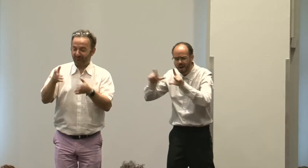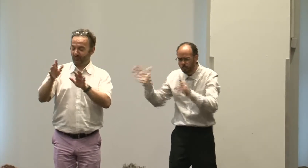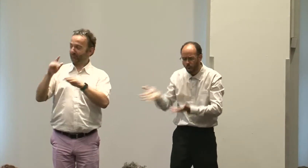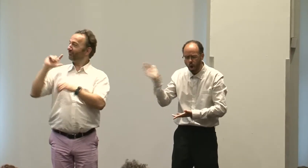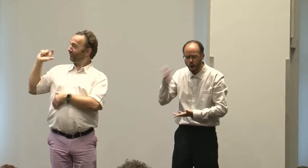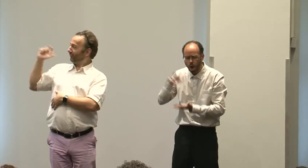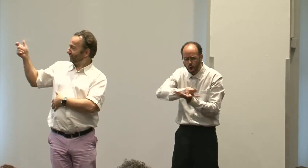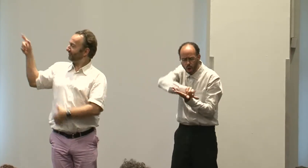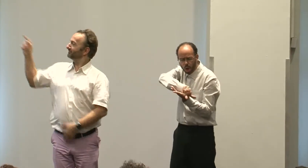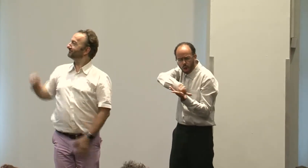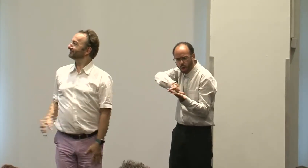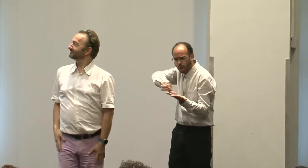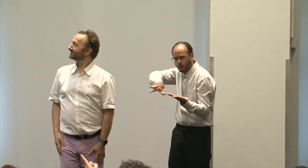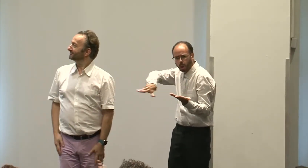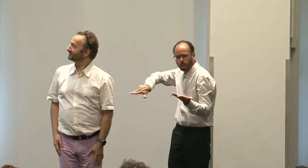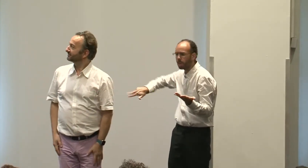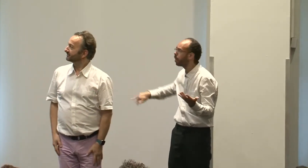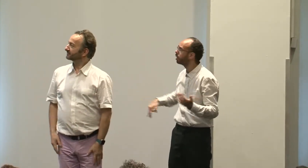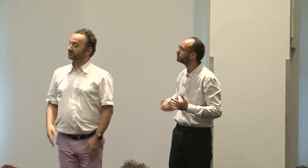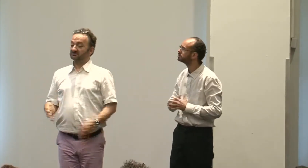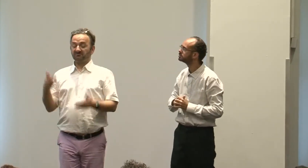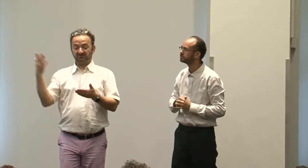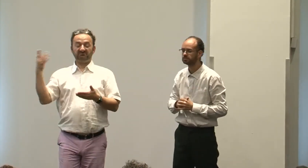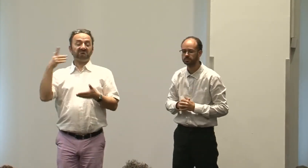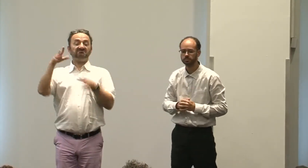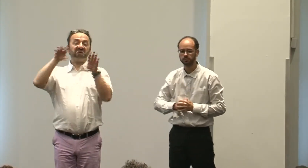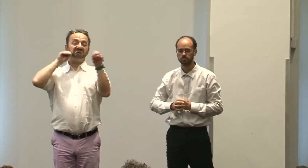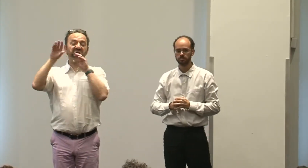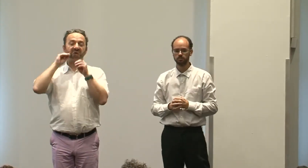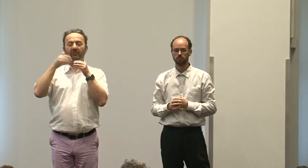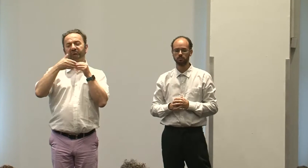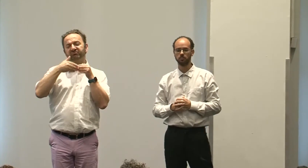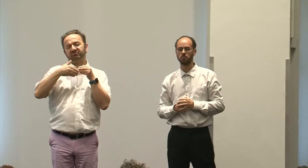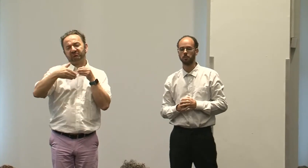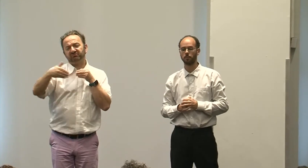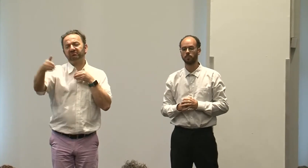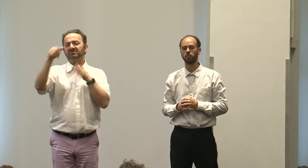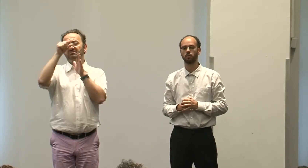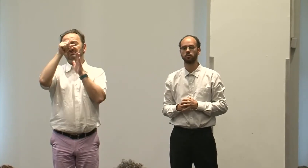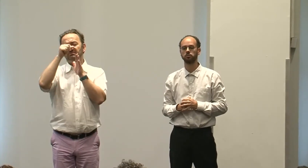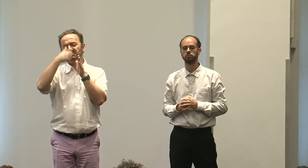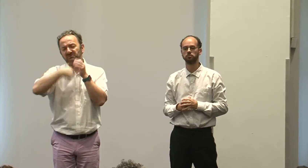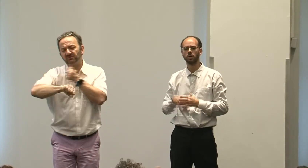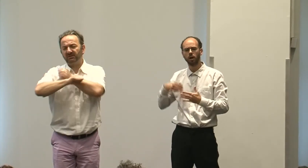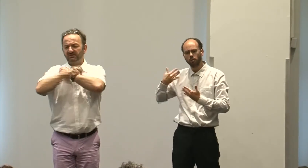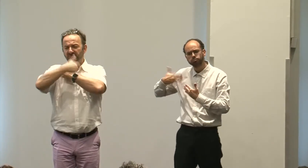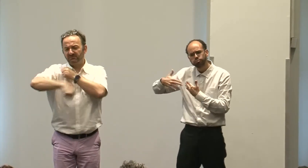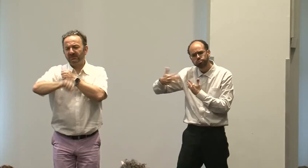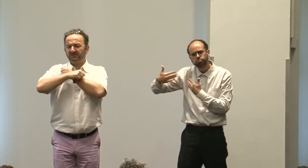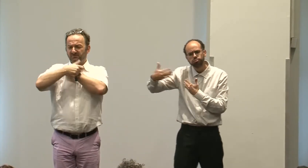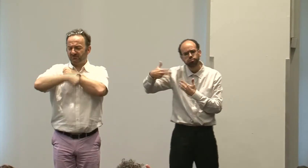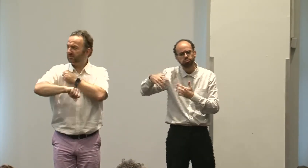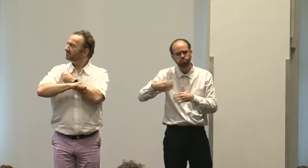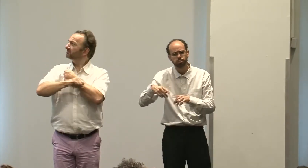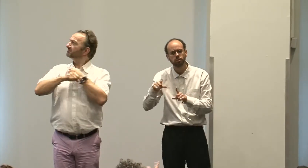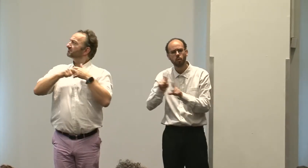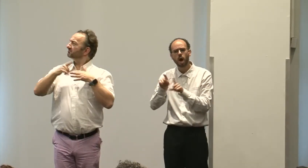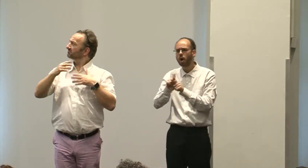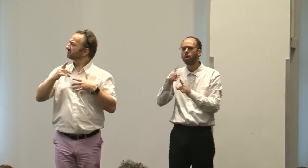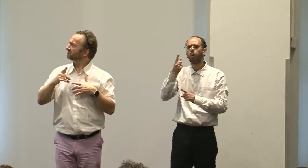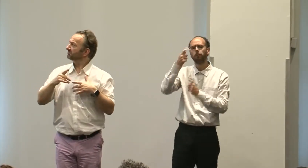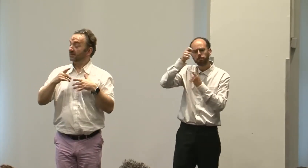Então, a partir daí, ela foi utilizando dessa estratégia por muitas vezes. A partir daí, ela usou com muito